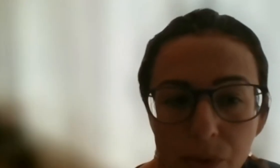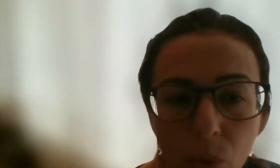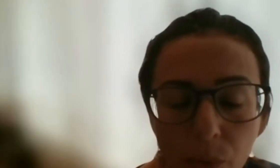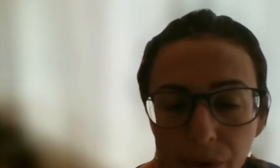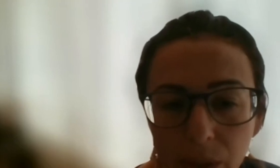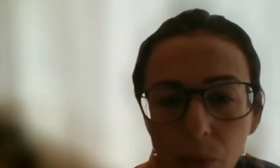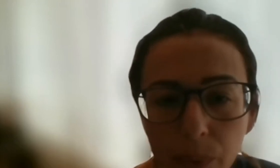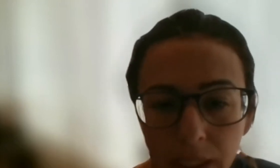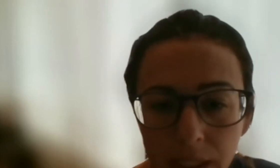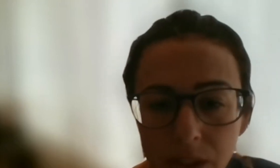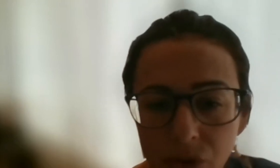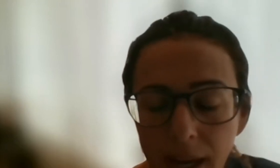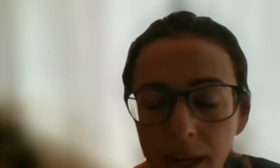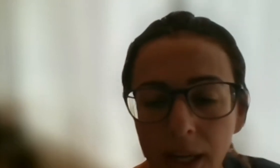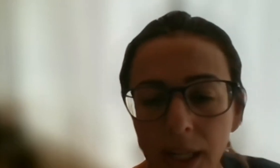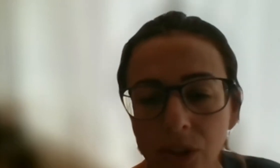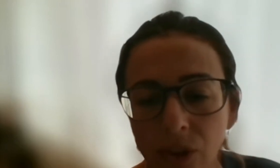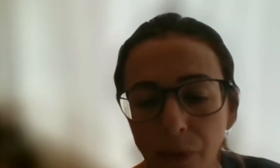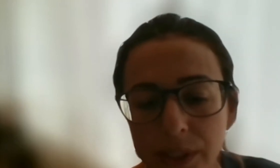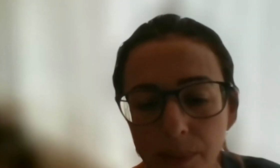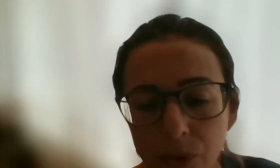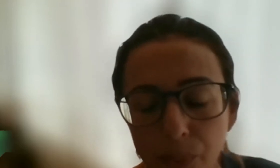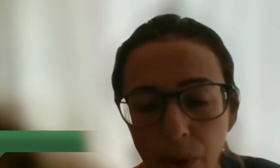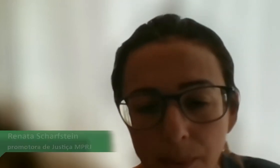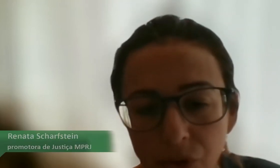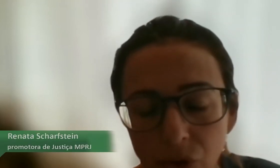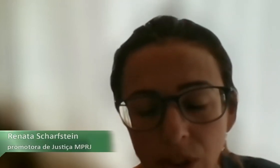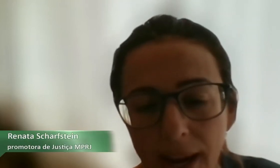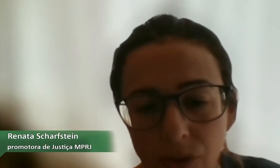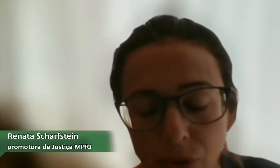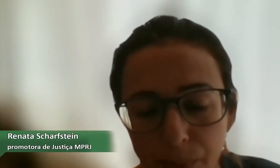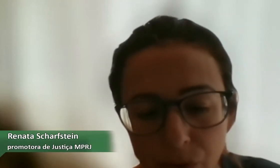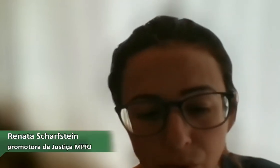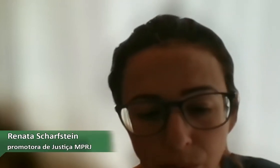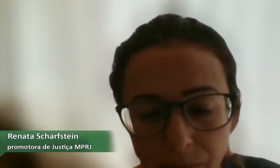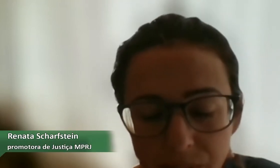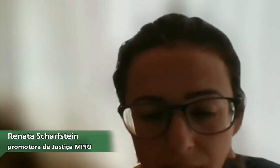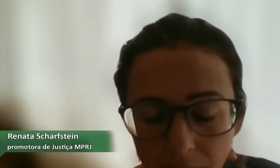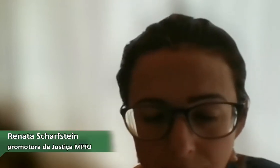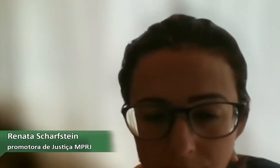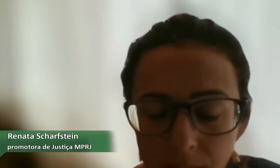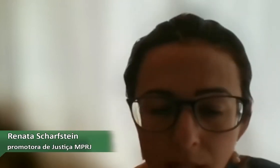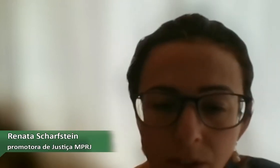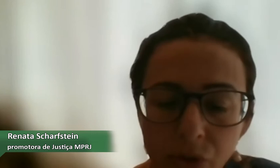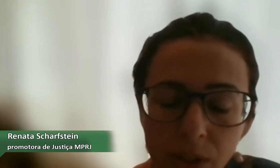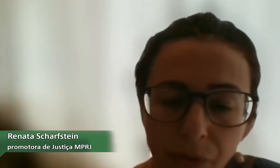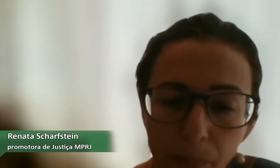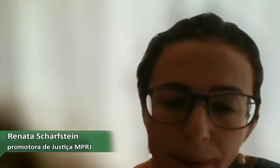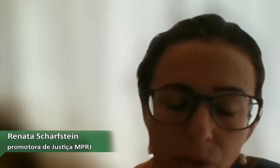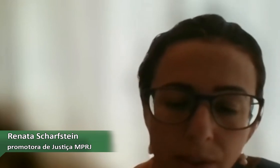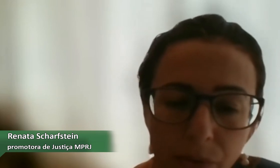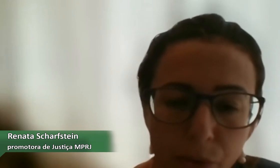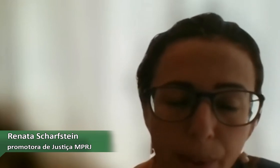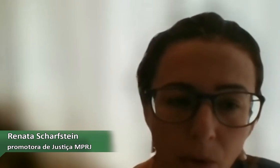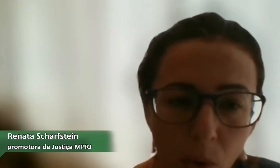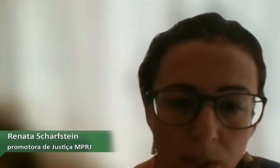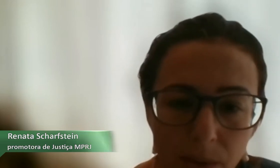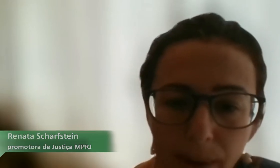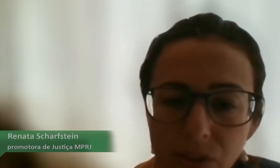um convênio com o INES, né, e já fizemos um programa de estágio de pessoas com deficiência, de nível médio, nível superior, são mais de